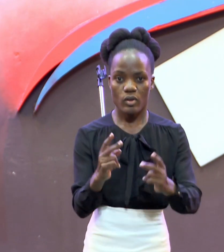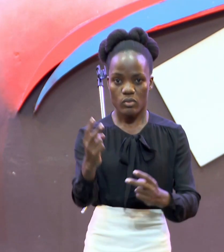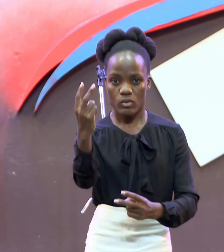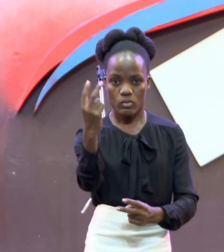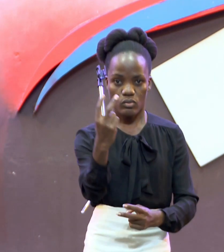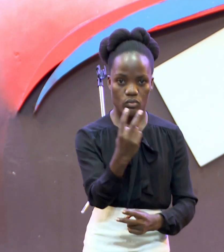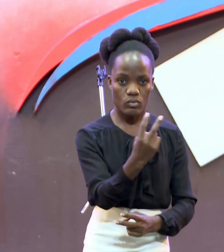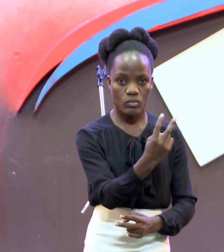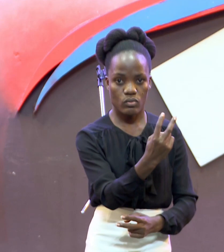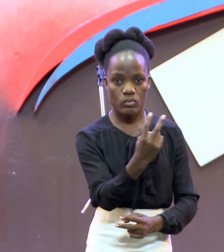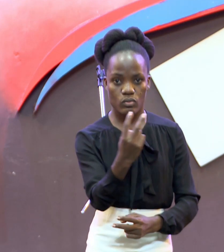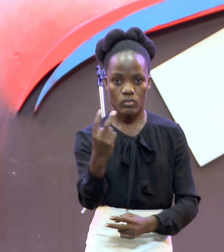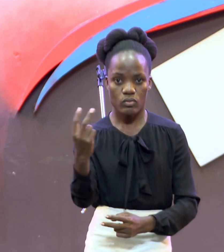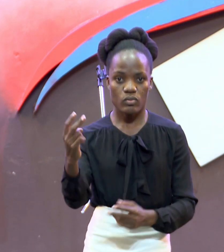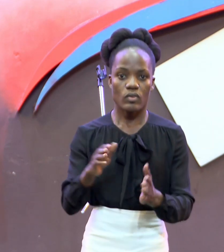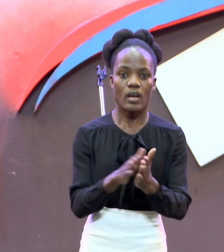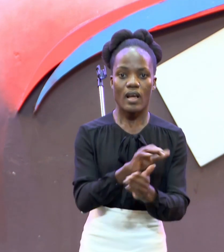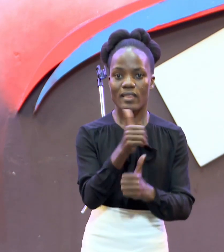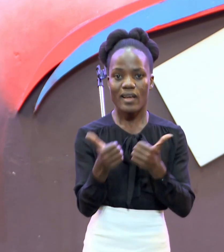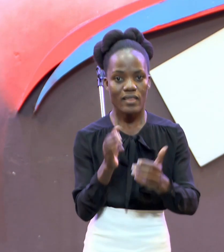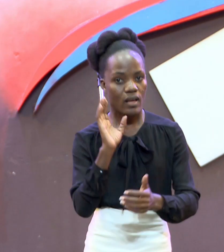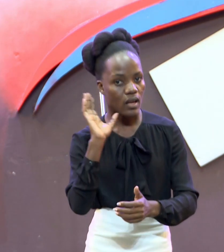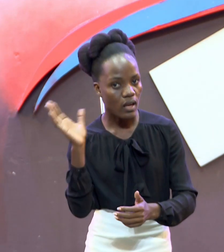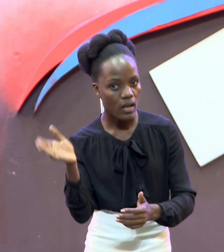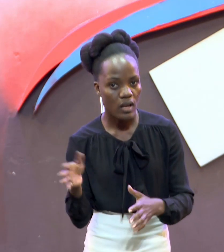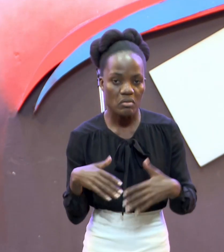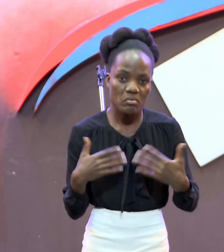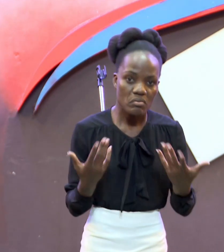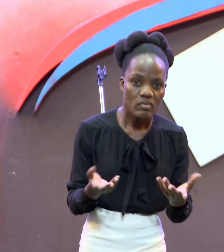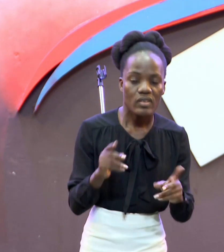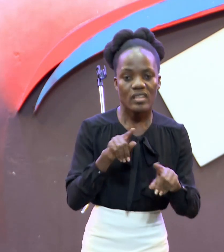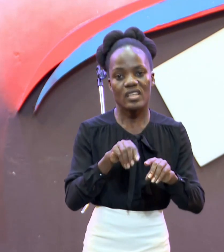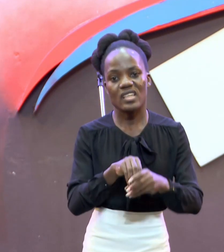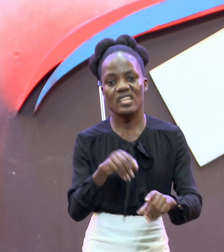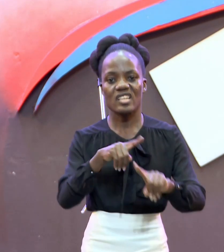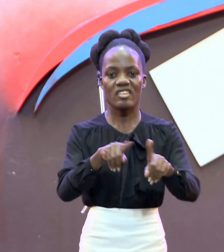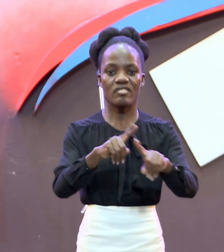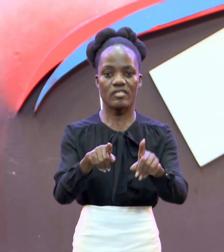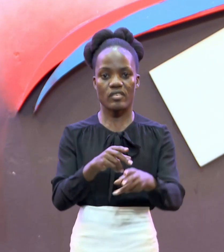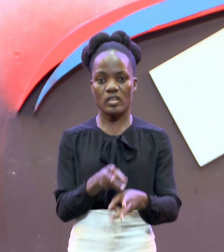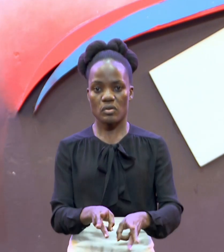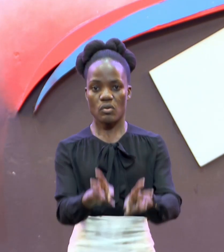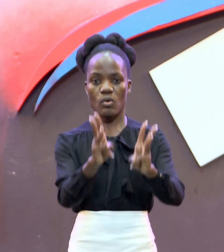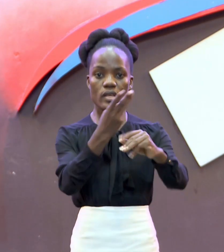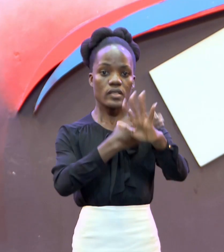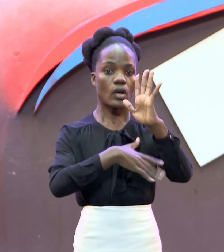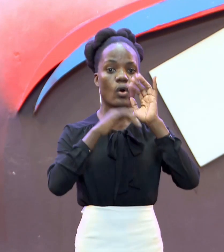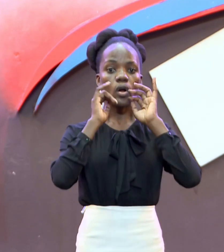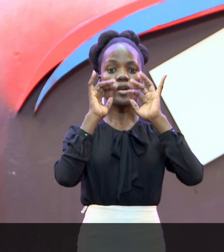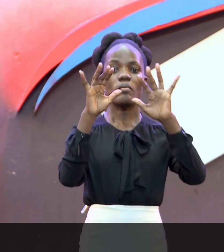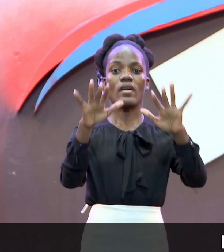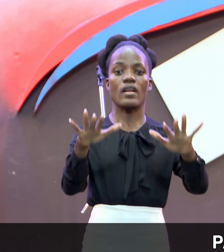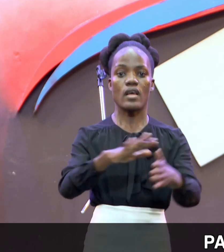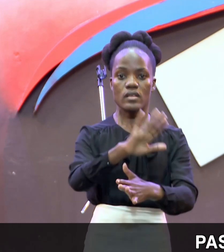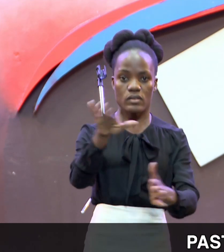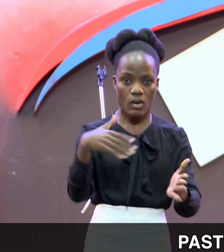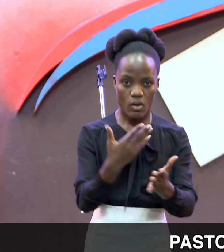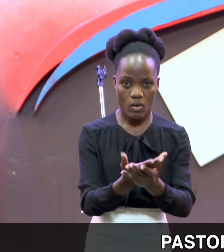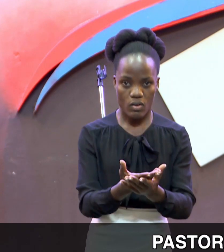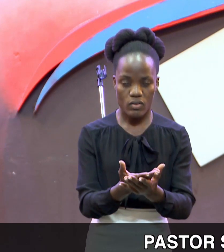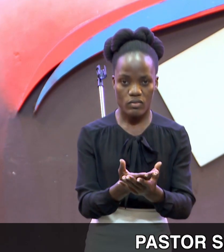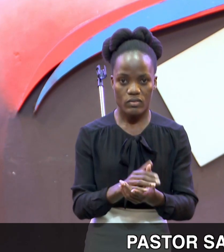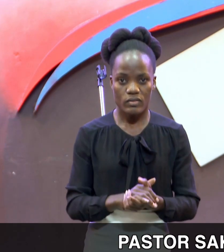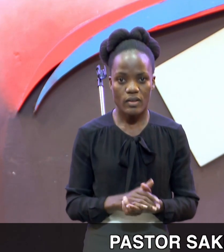Aba tuliriza Mungirizo na Mkama aba wenyo njini dala Omkisa